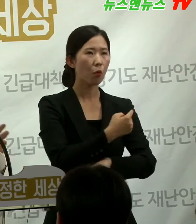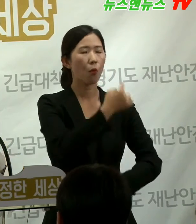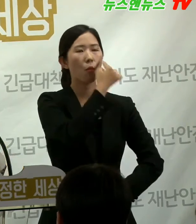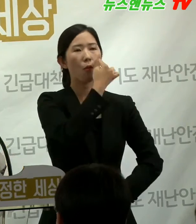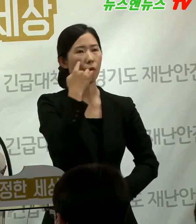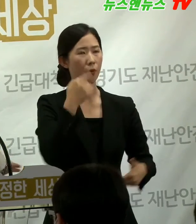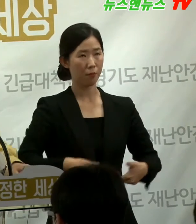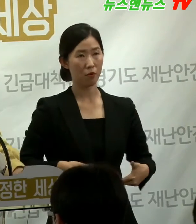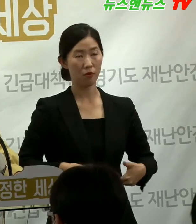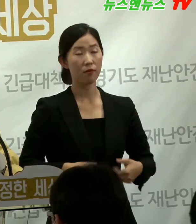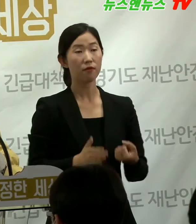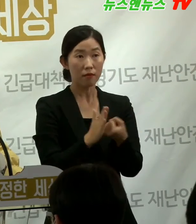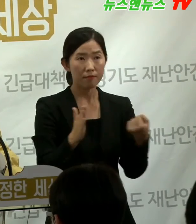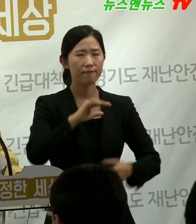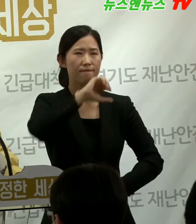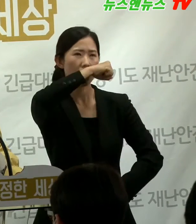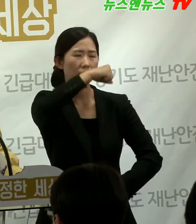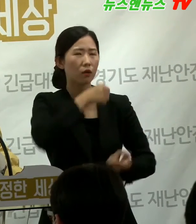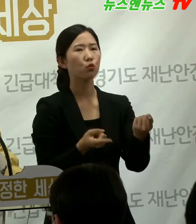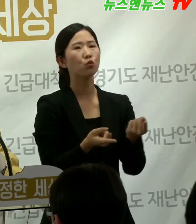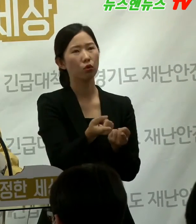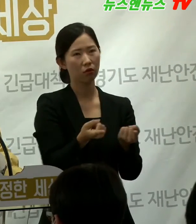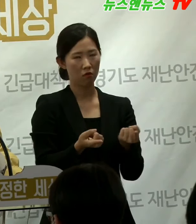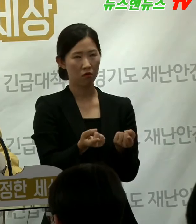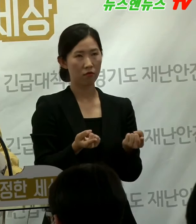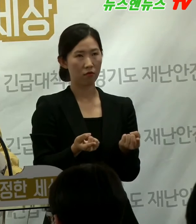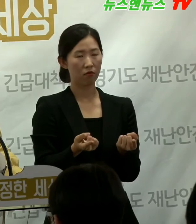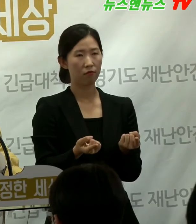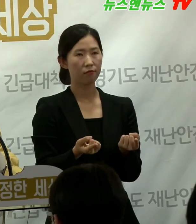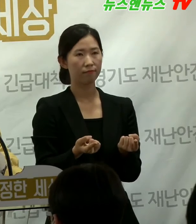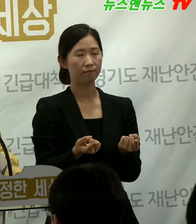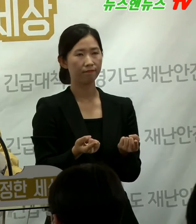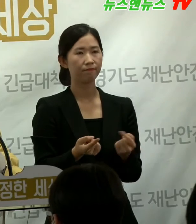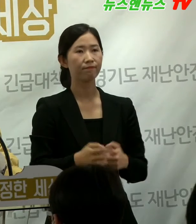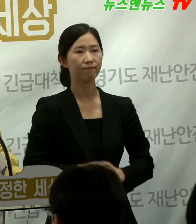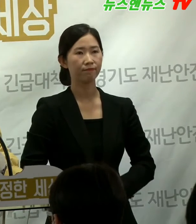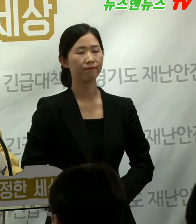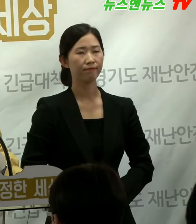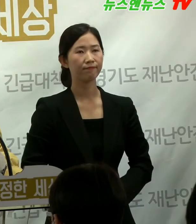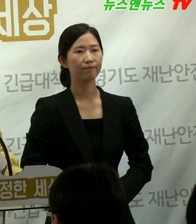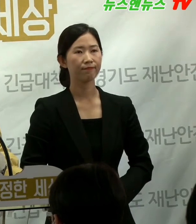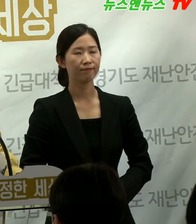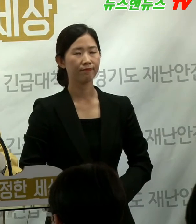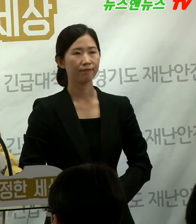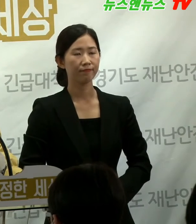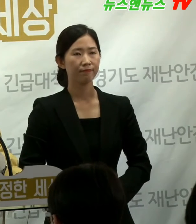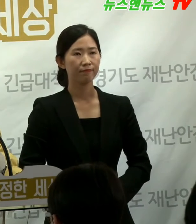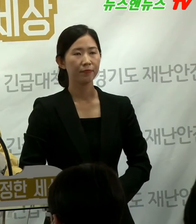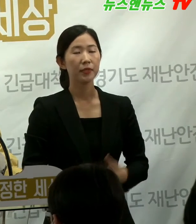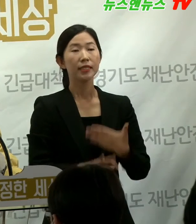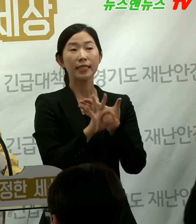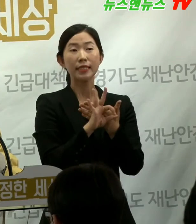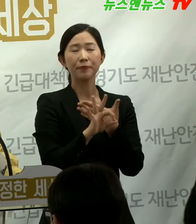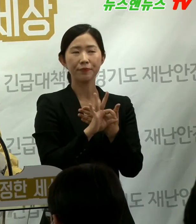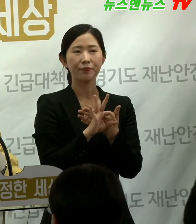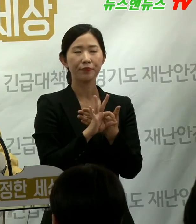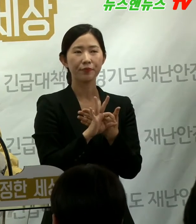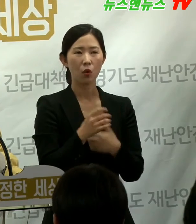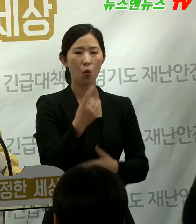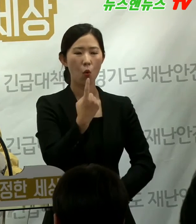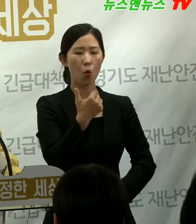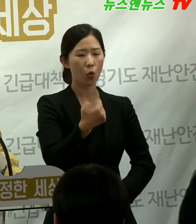그래서 예산의 조정 또는 기존 세수의 적절한 운용을 통해서 일시적 51조